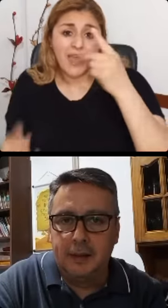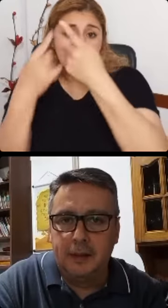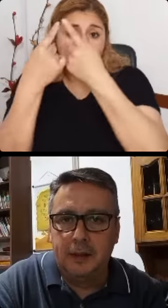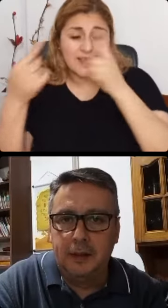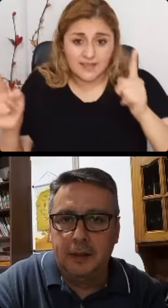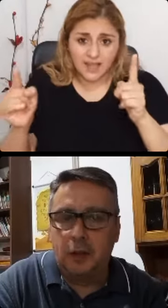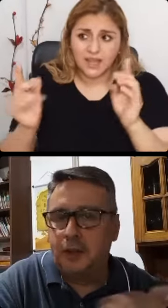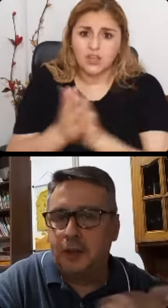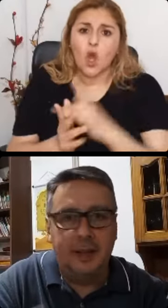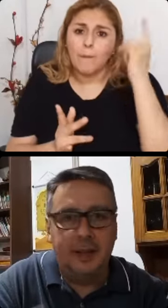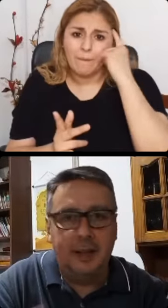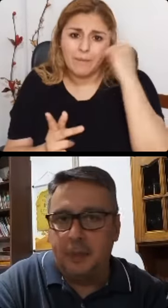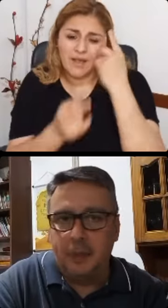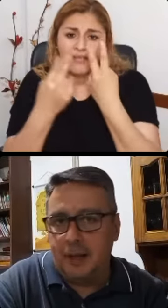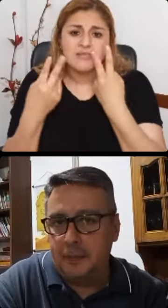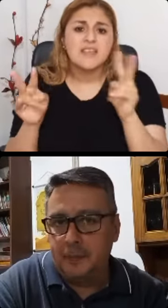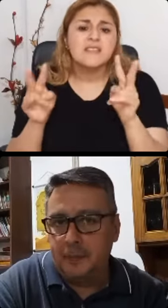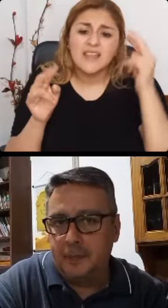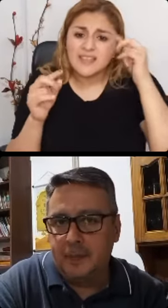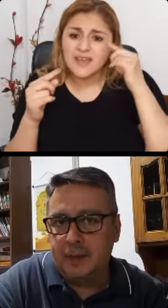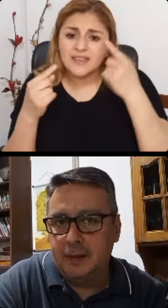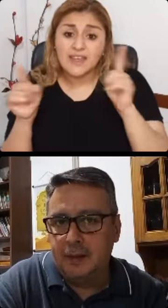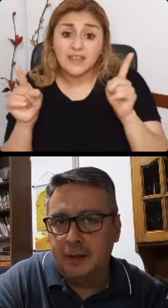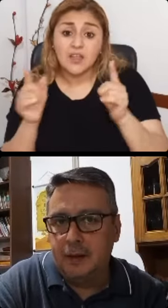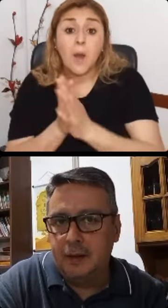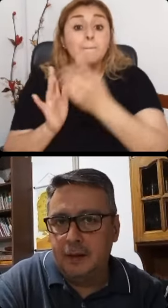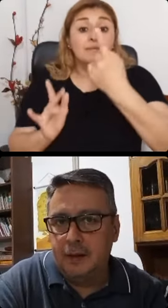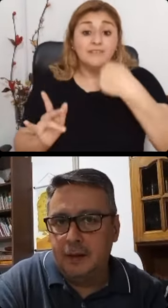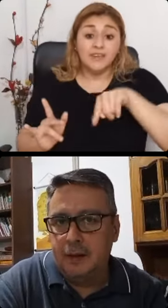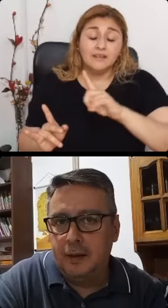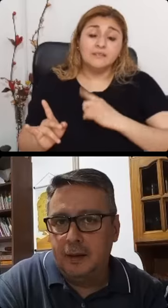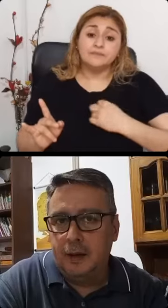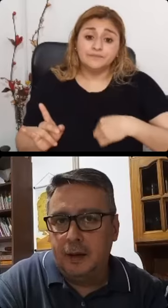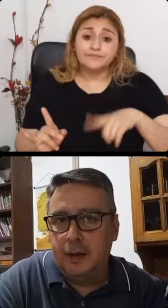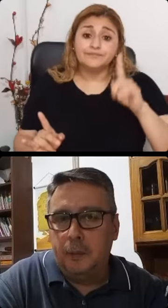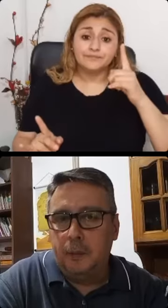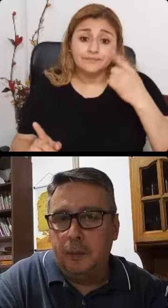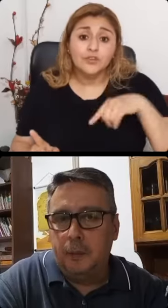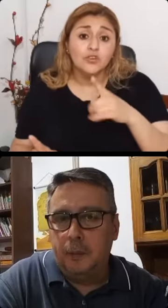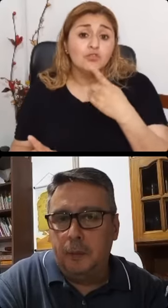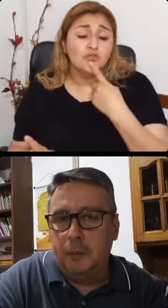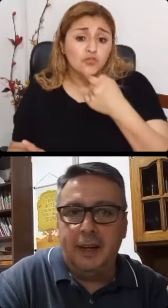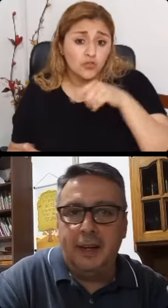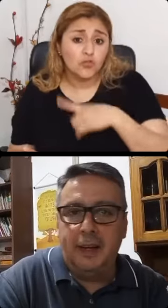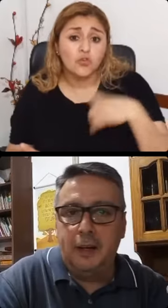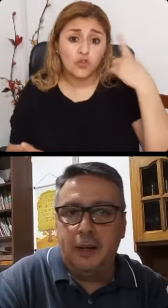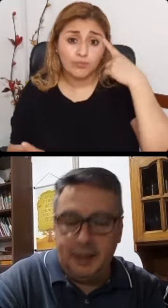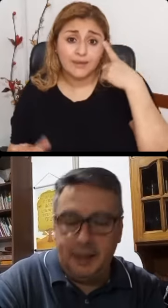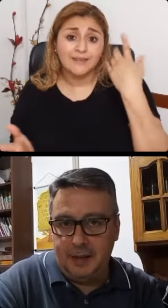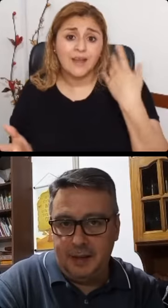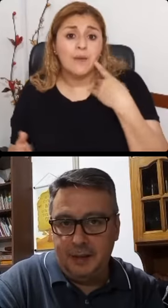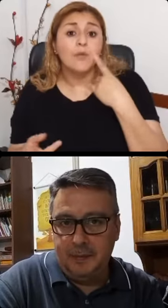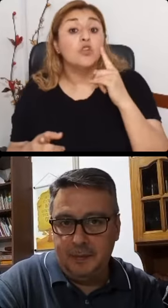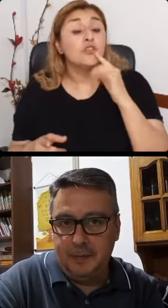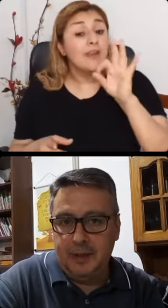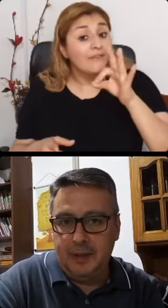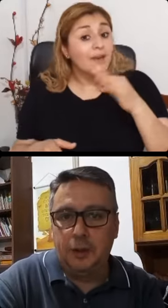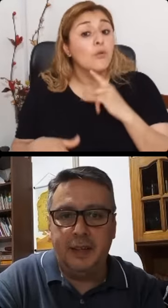como quiere interpretar sí pero si uno no quiere confundirse